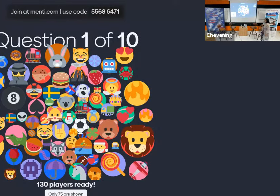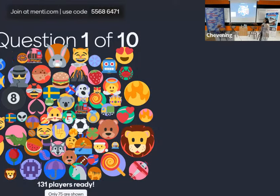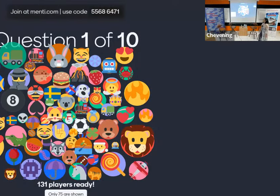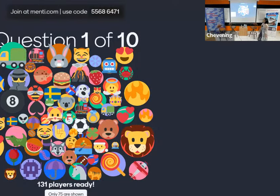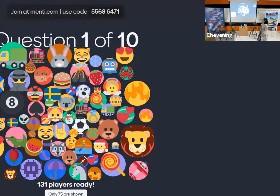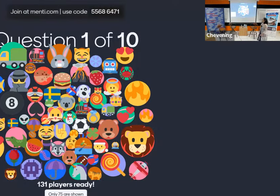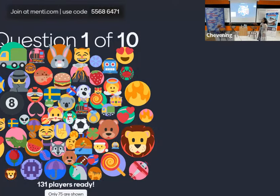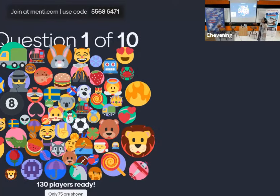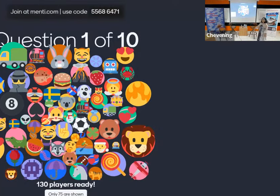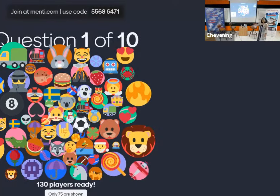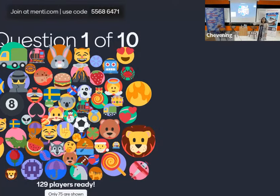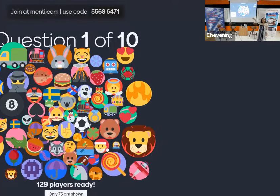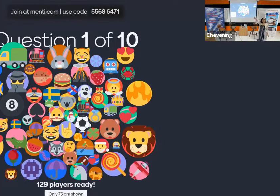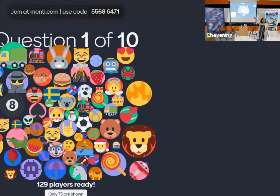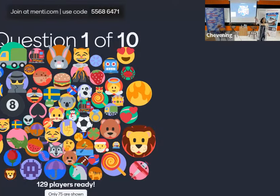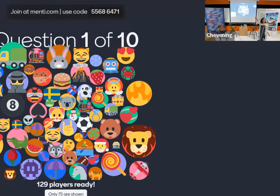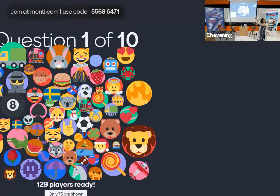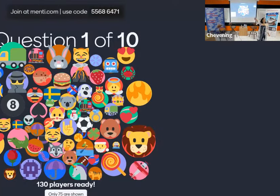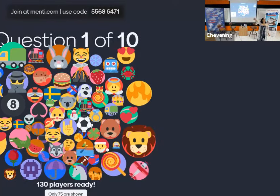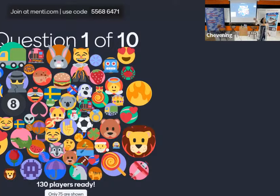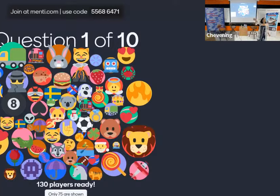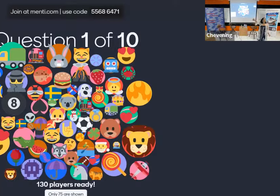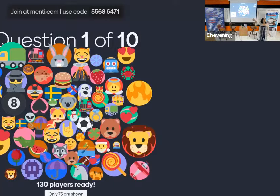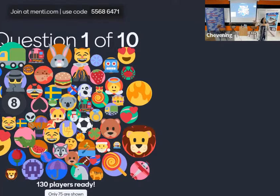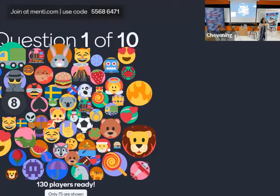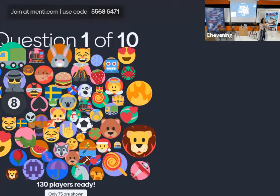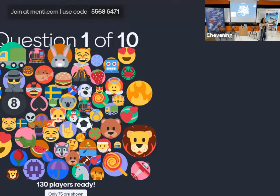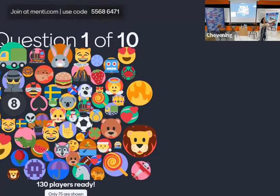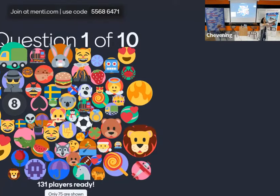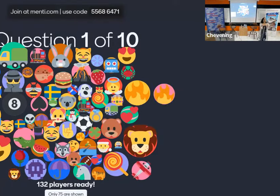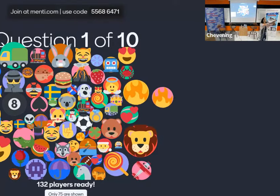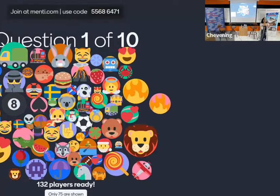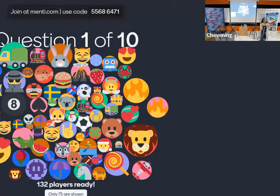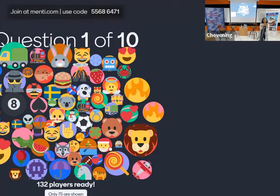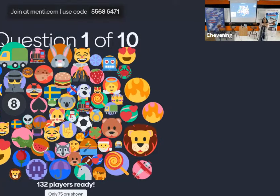oke oke kita gaskan ya teman-teman ya Mana